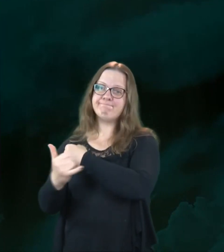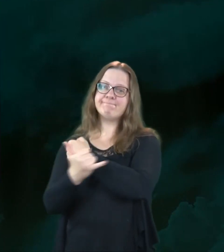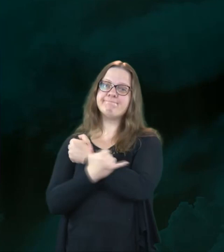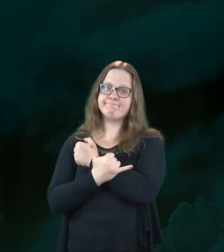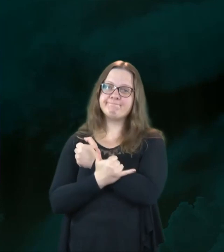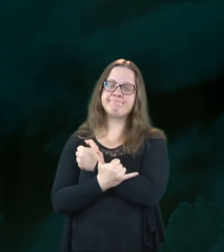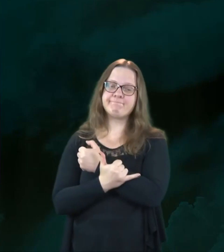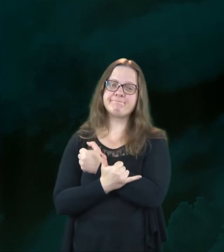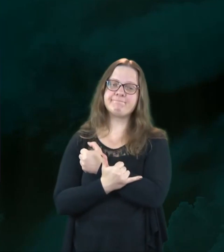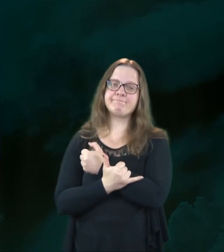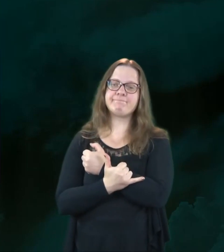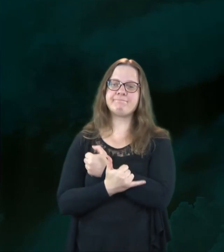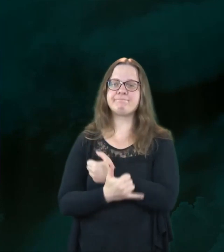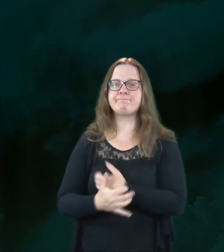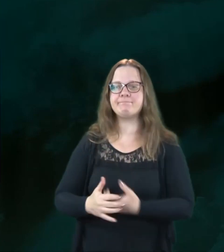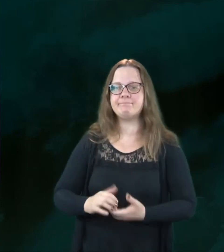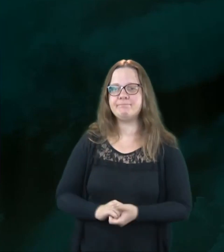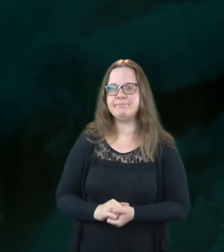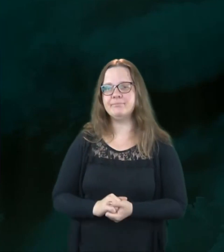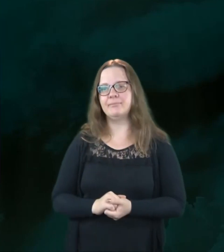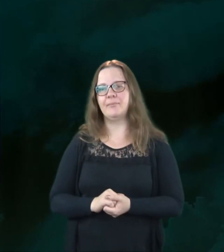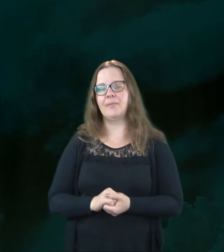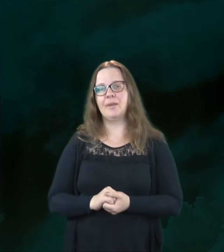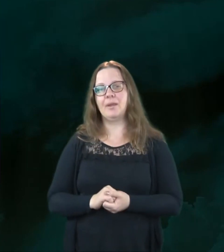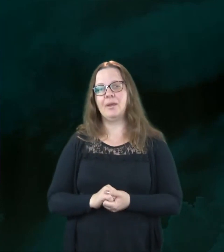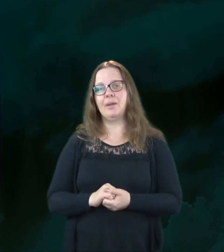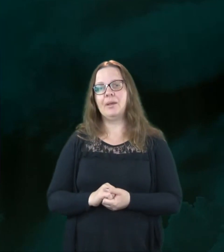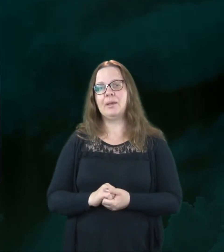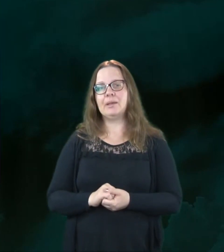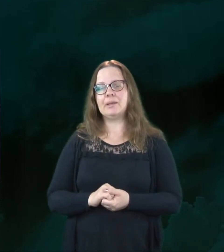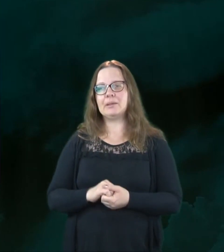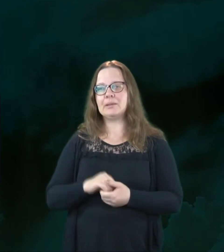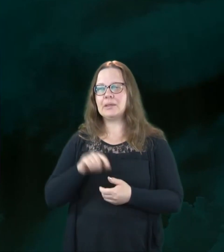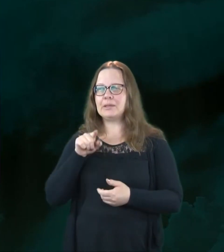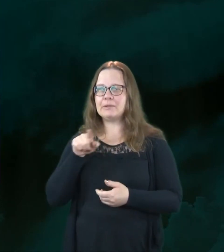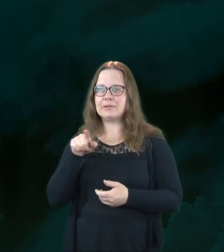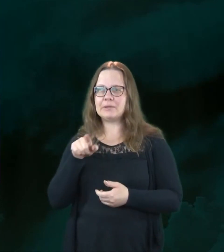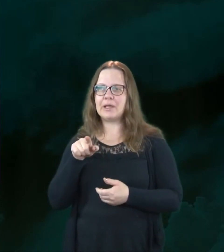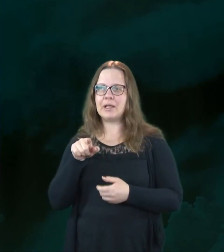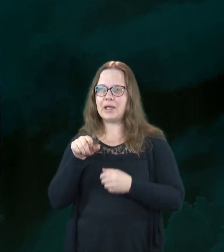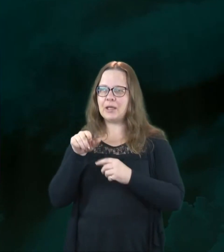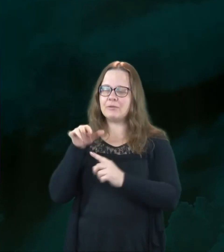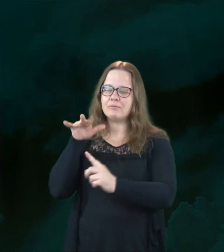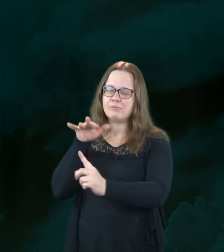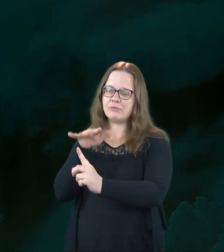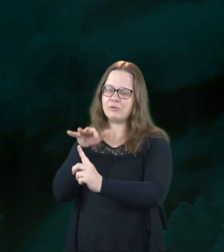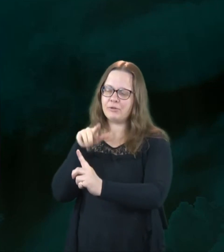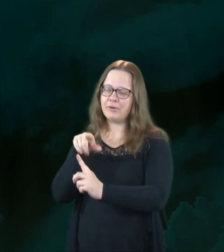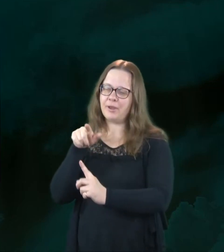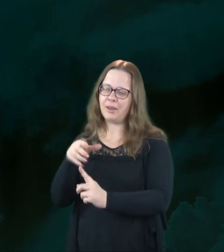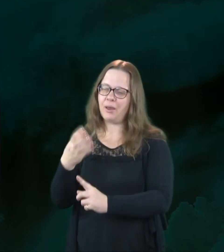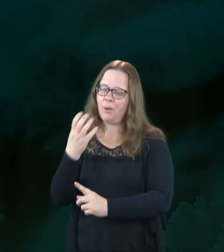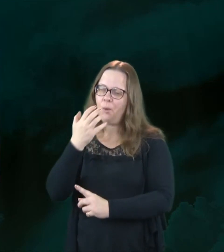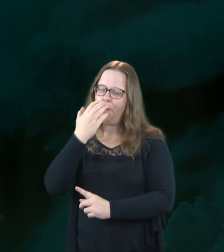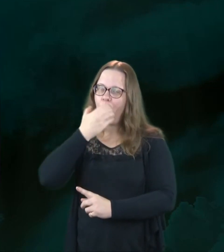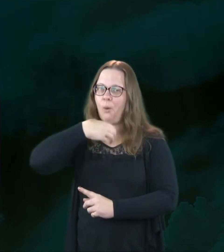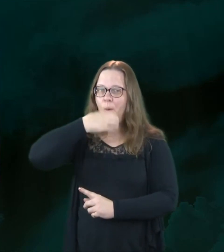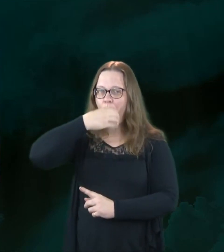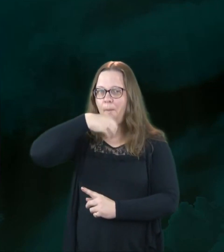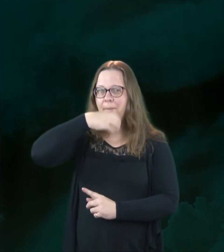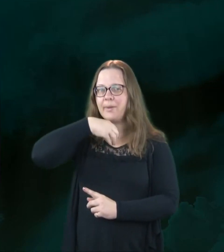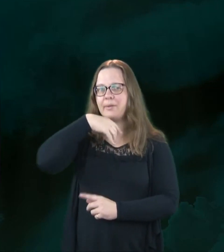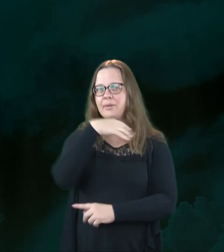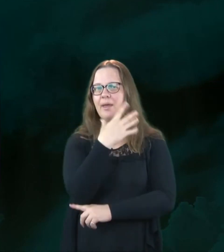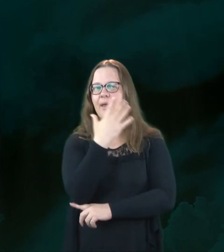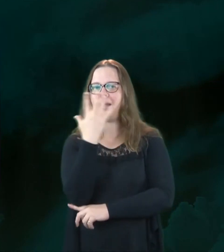em lugar de comer da árvore da vida para estabelecer a conexão a nível de vida de Deus, a nível